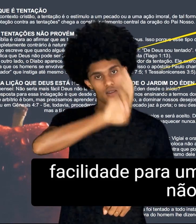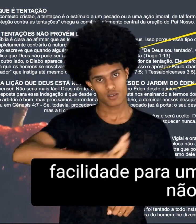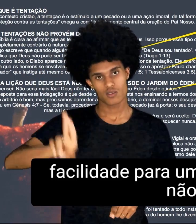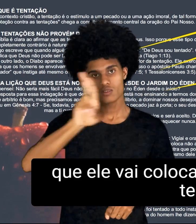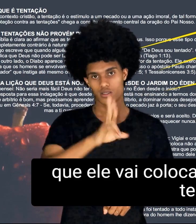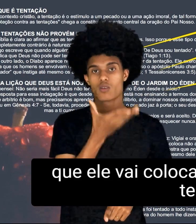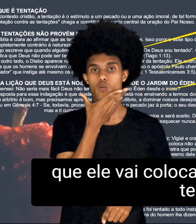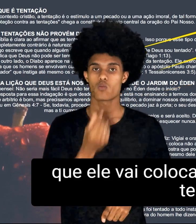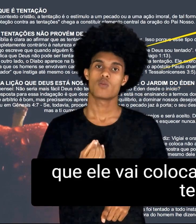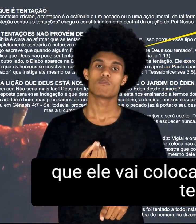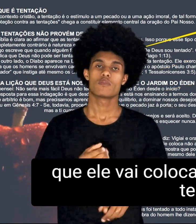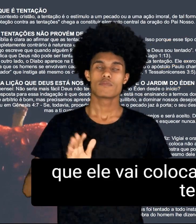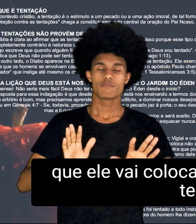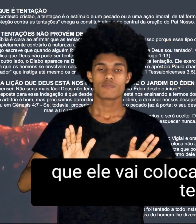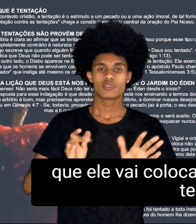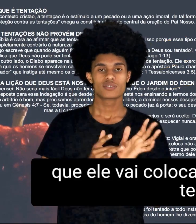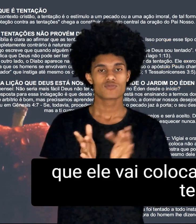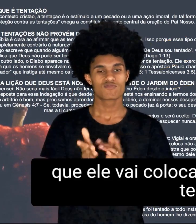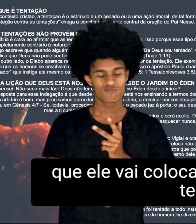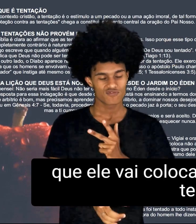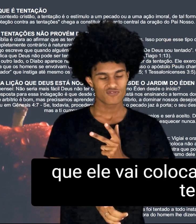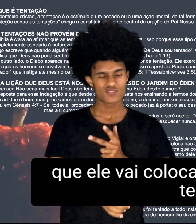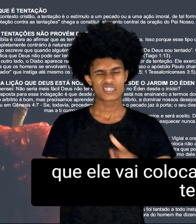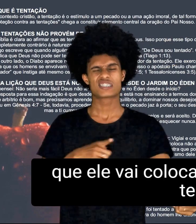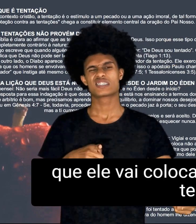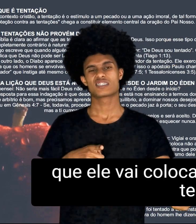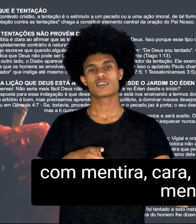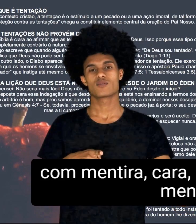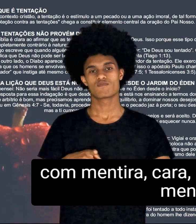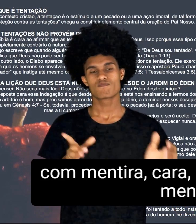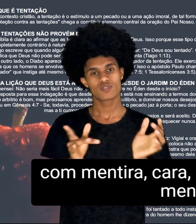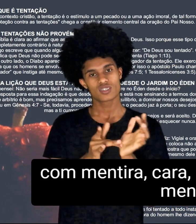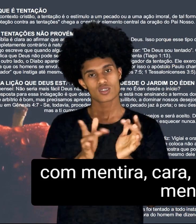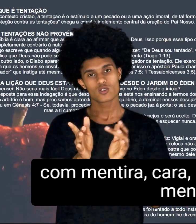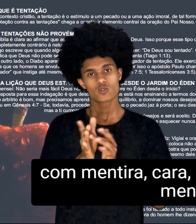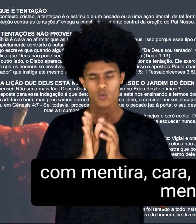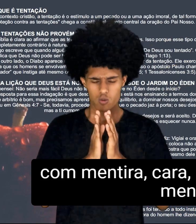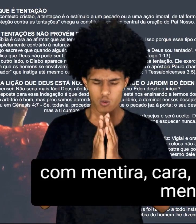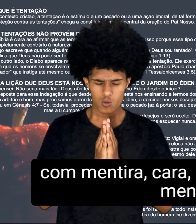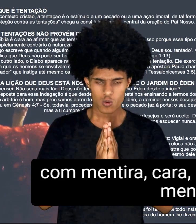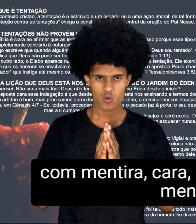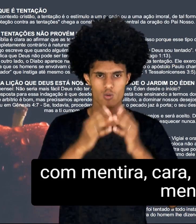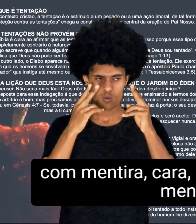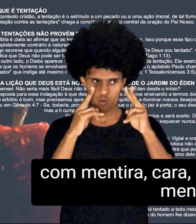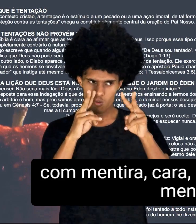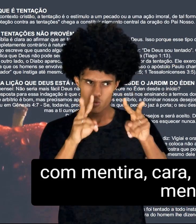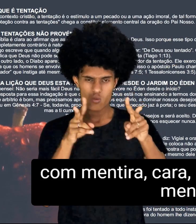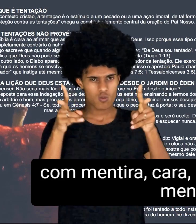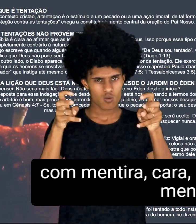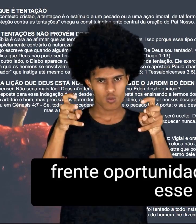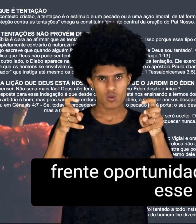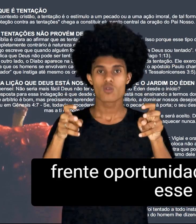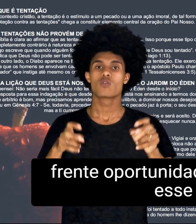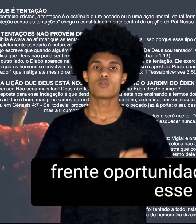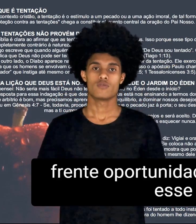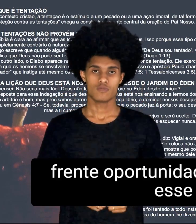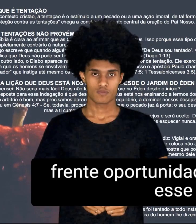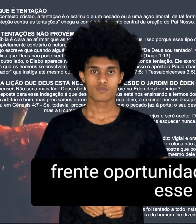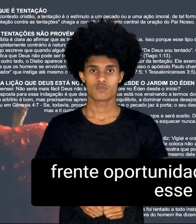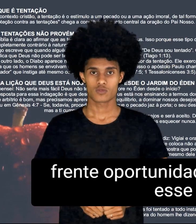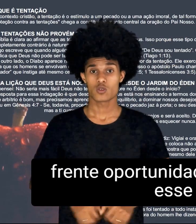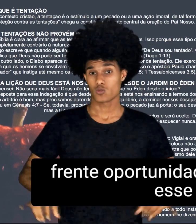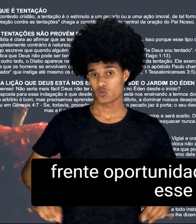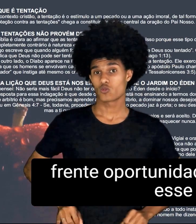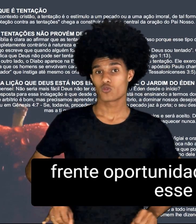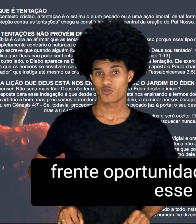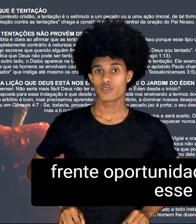tenha dúvida que ele vai colocar isso na sua frente. Se você tem problema com mentira, cara, ele vai colocar os caras mais mentirosos na sua frente e oportunidades para que